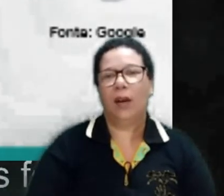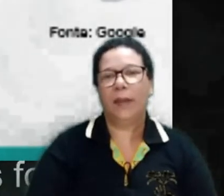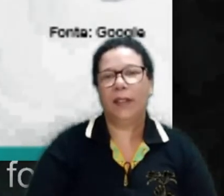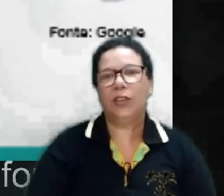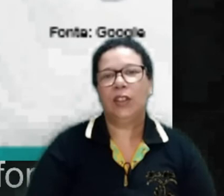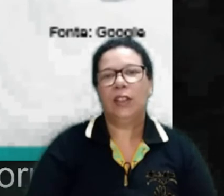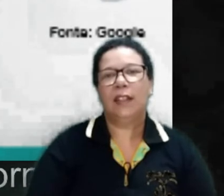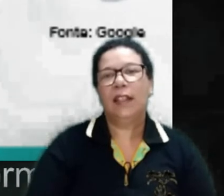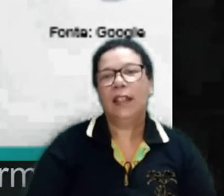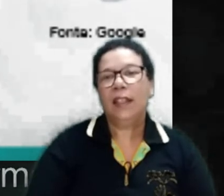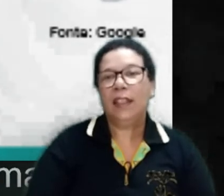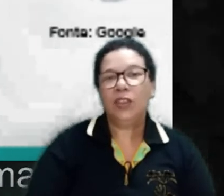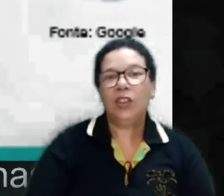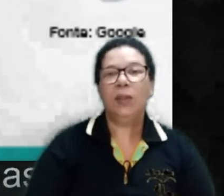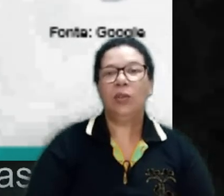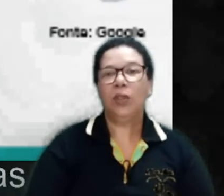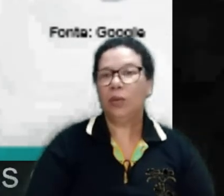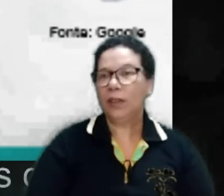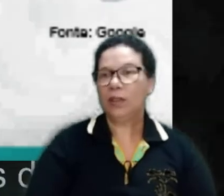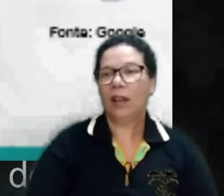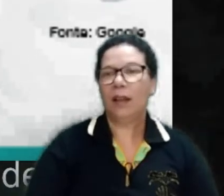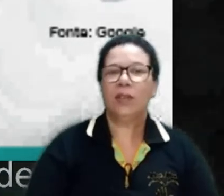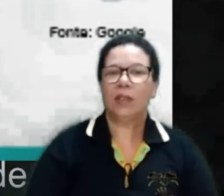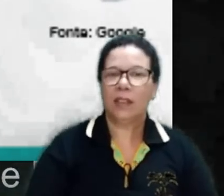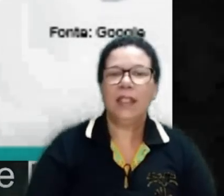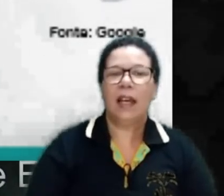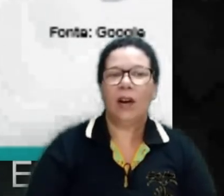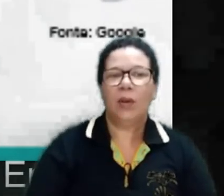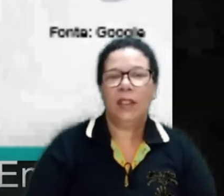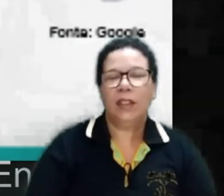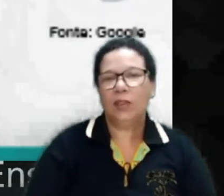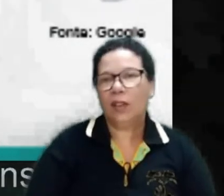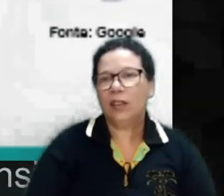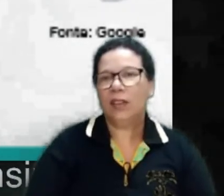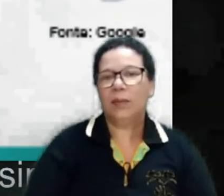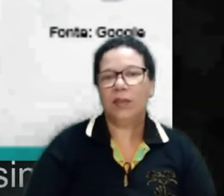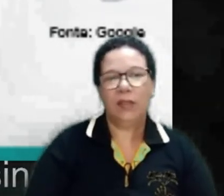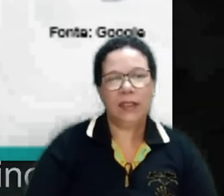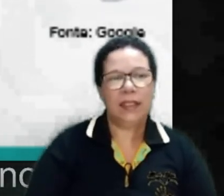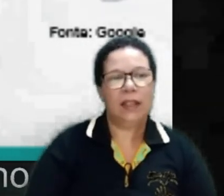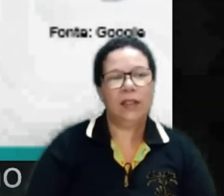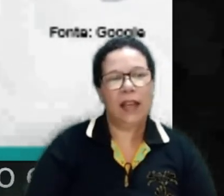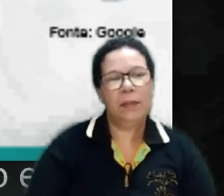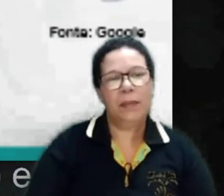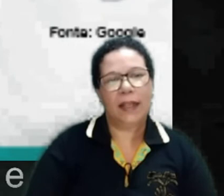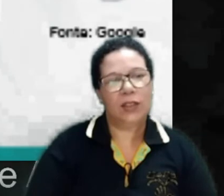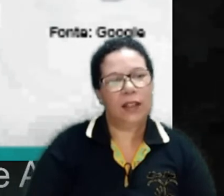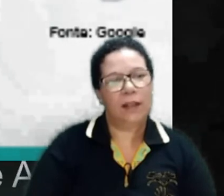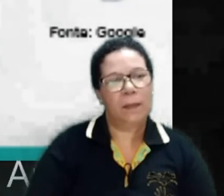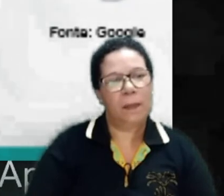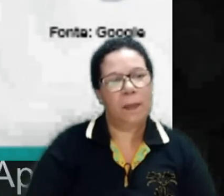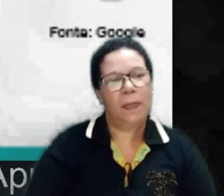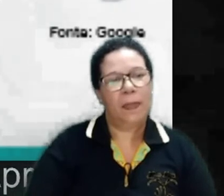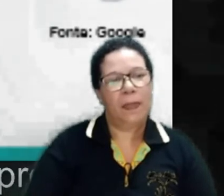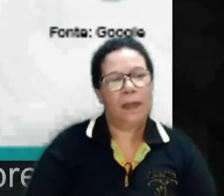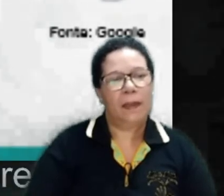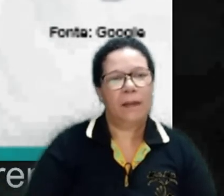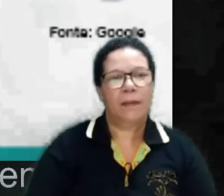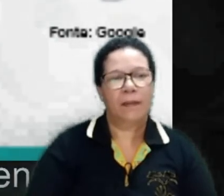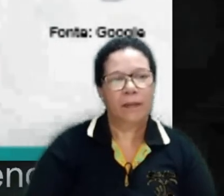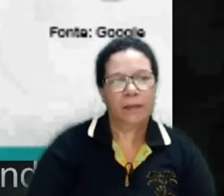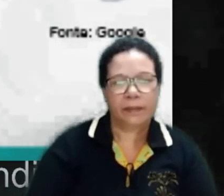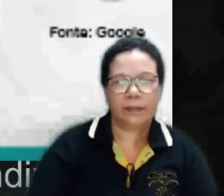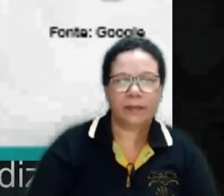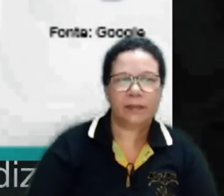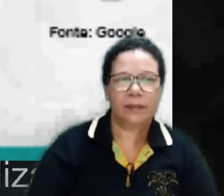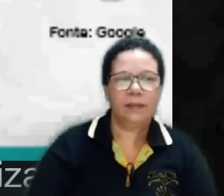comunicação realmente, né? E diminui o isolamento social. Isso nós estamos vivenciando na prática.